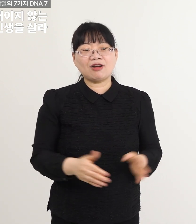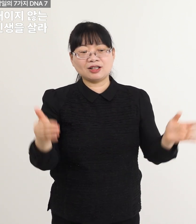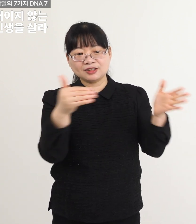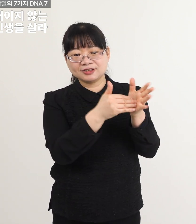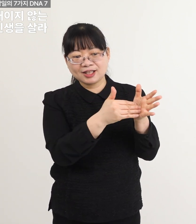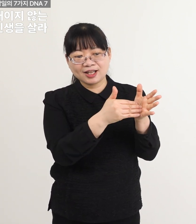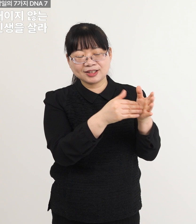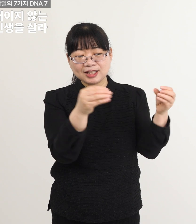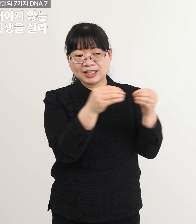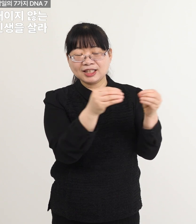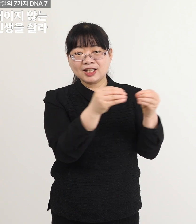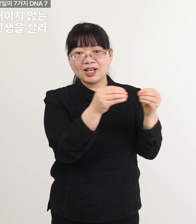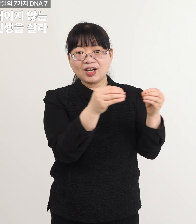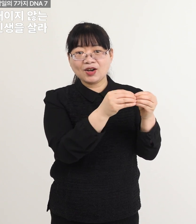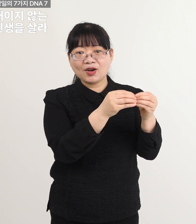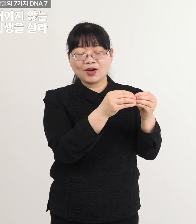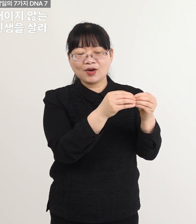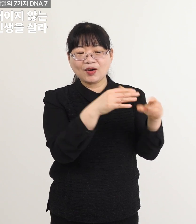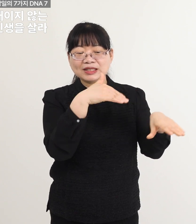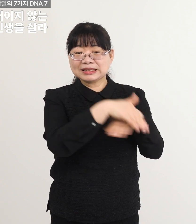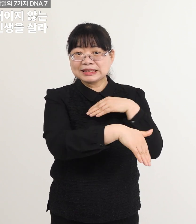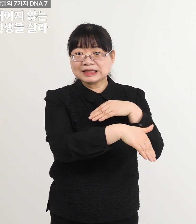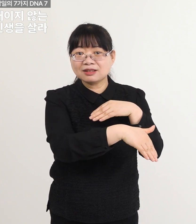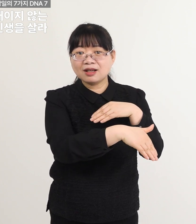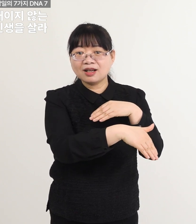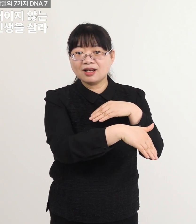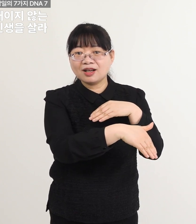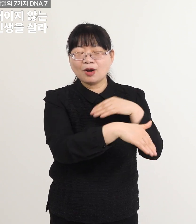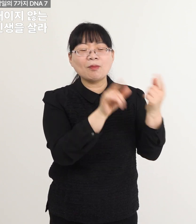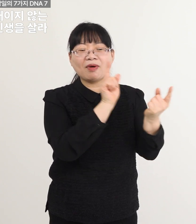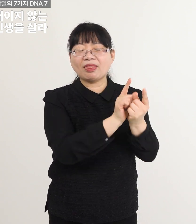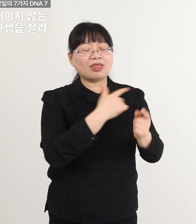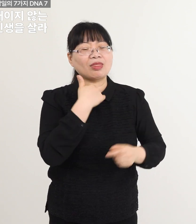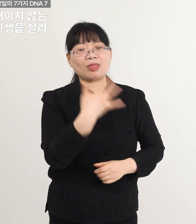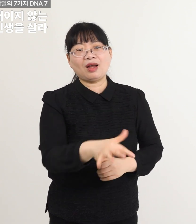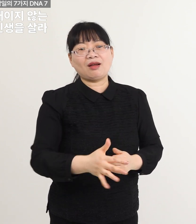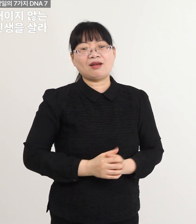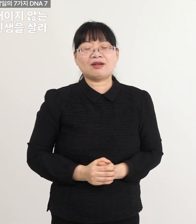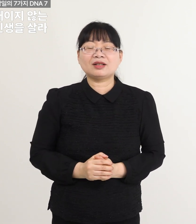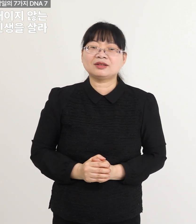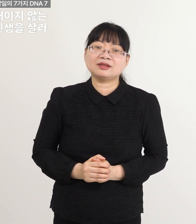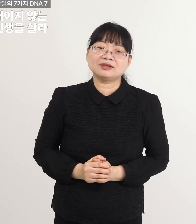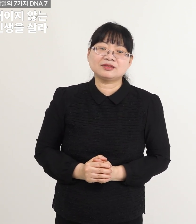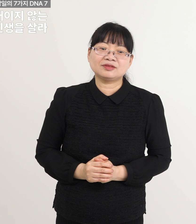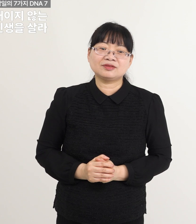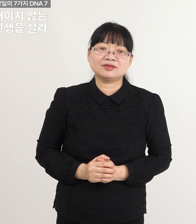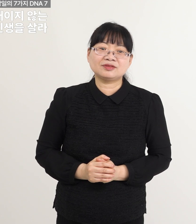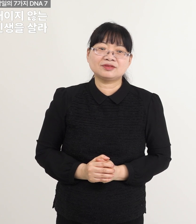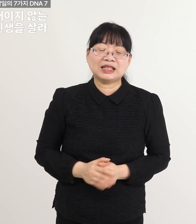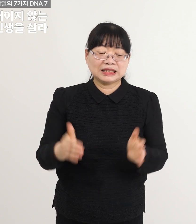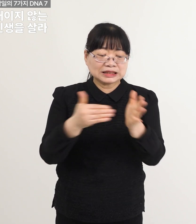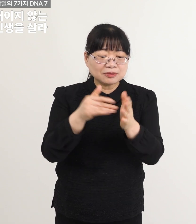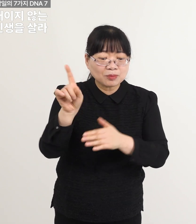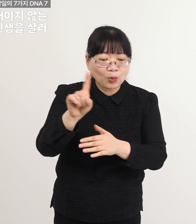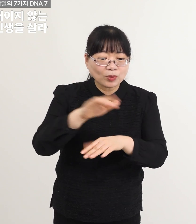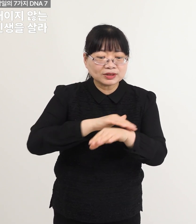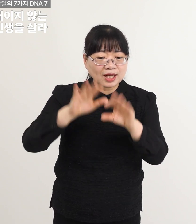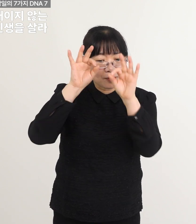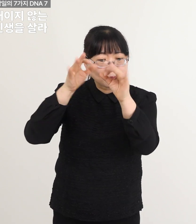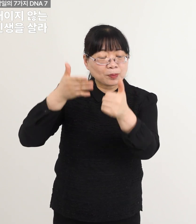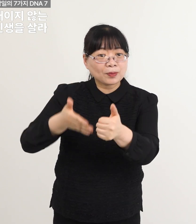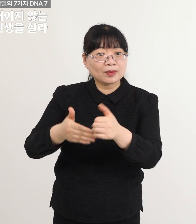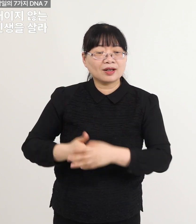끝나는 글의 폼을 만나보질 못했어요. 근데 뭘로 끝나는가를 잘